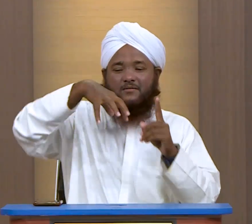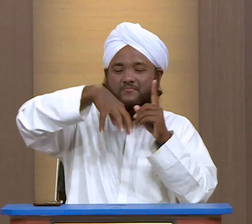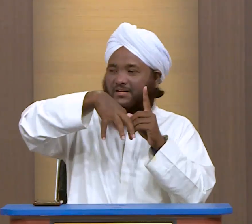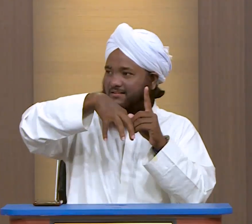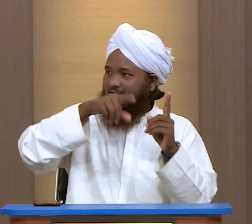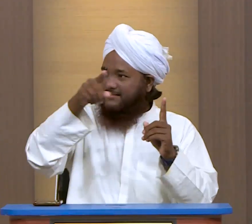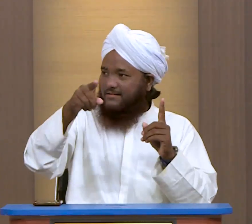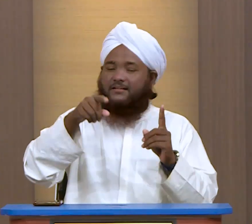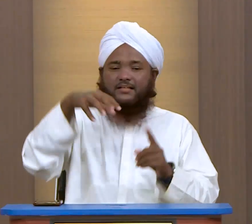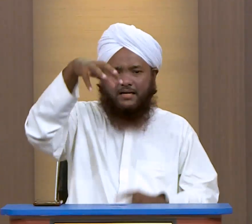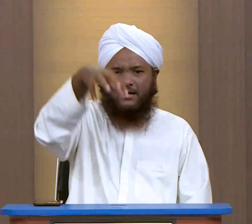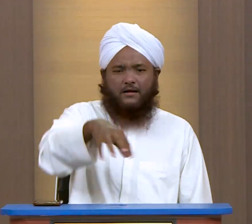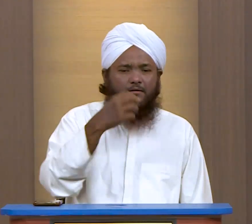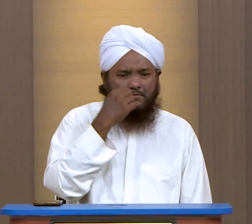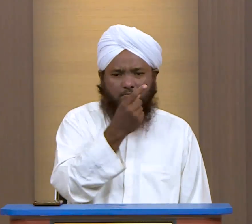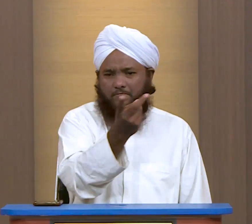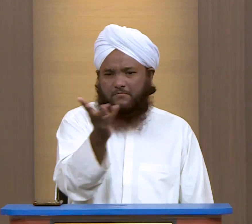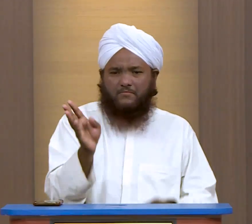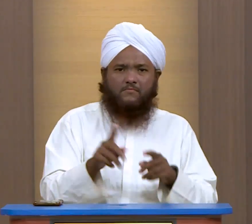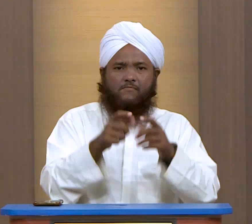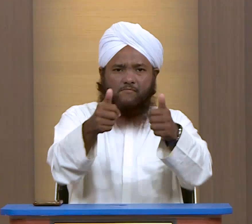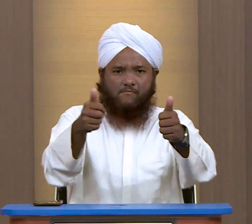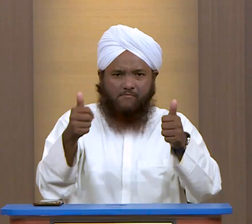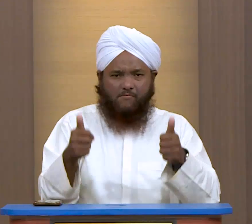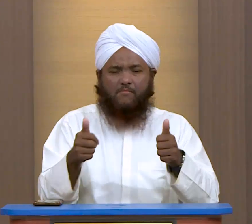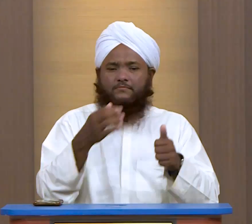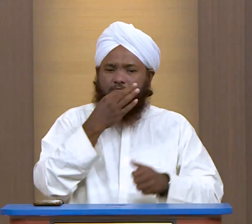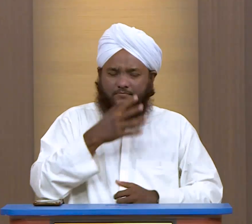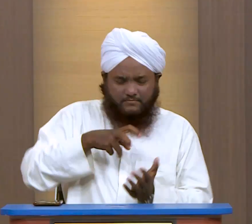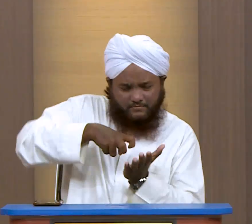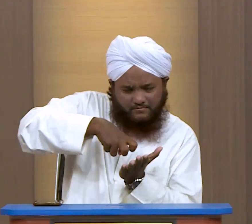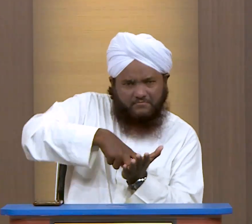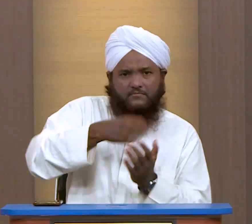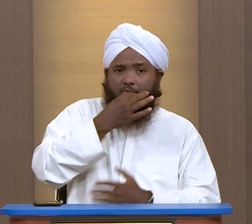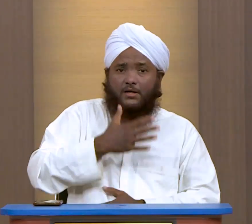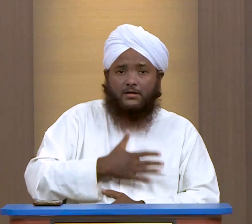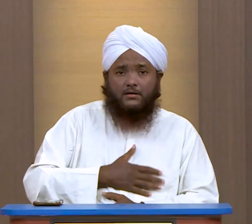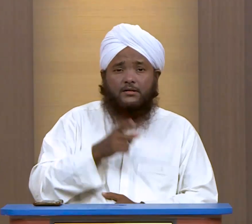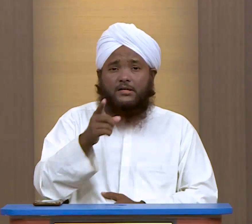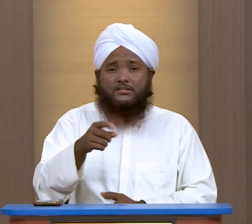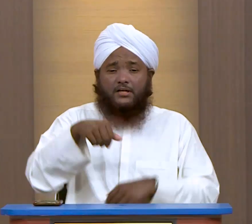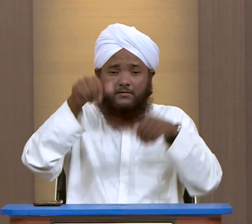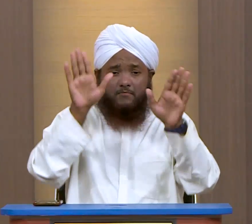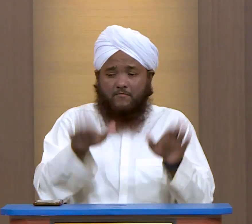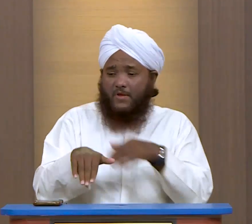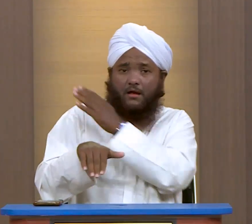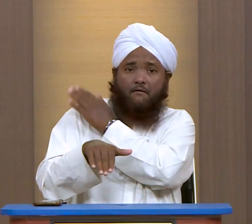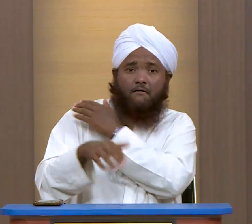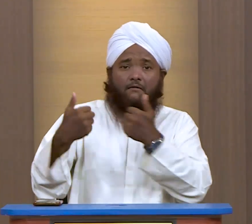ایک حلقے میں لوگ ہمتن گوش ہو کر یوں با ادب بیٹھے ہوں گے، گویا ان کے سروں پر پرندے بیٹھے ہیں۔ جان لینا کہ